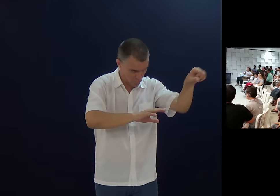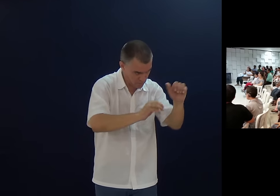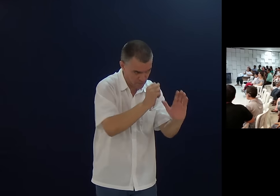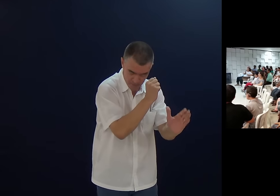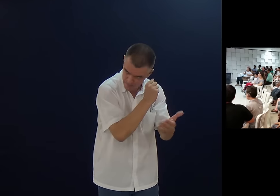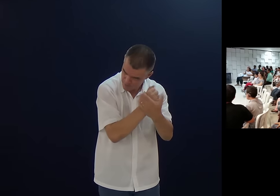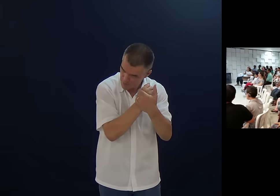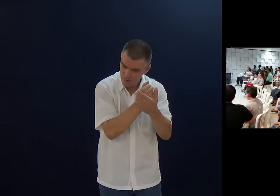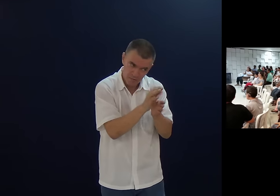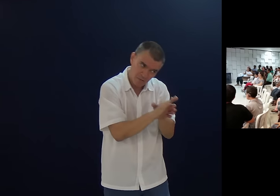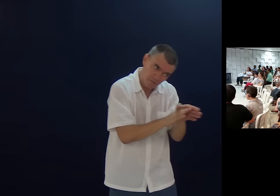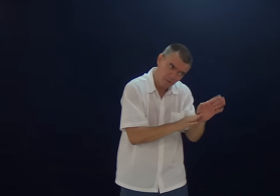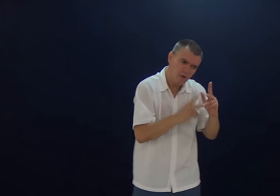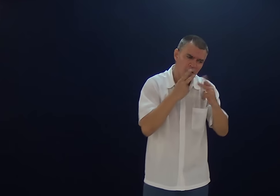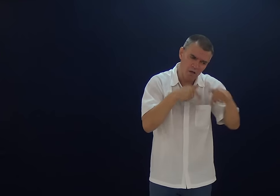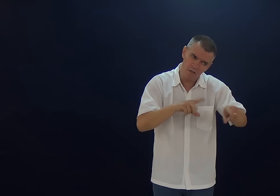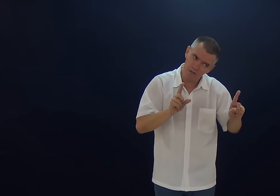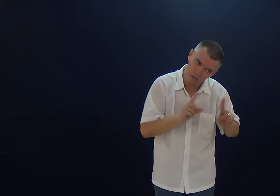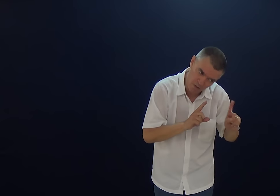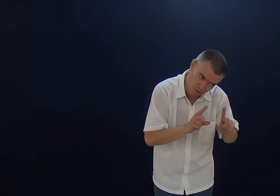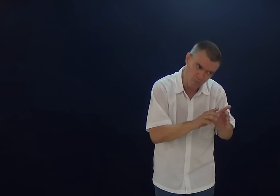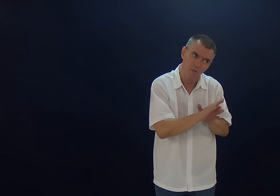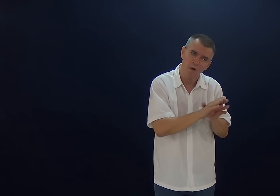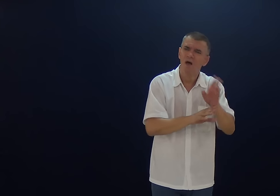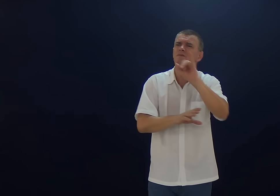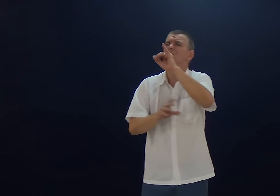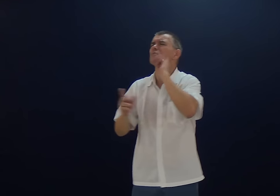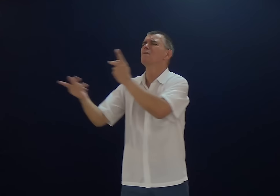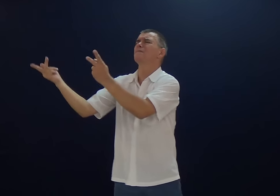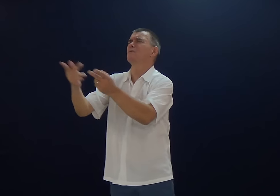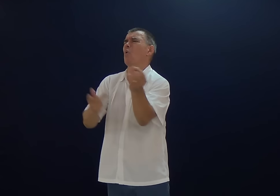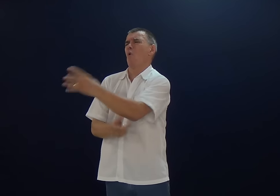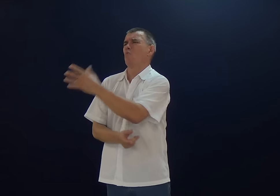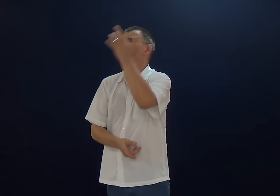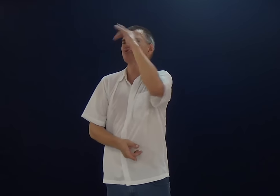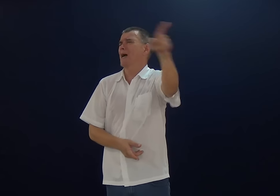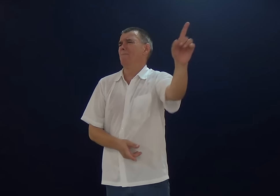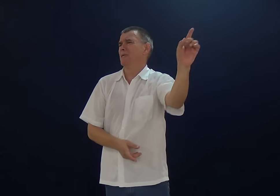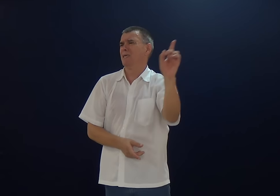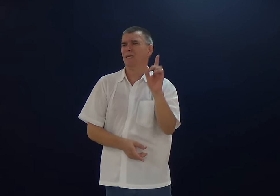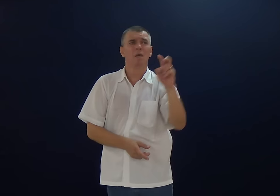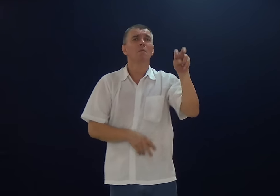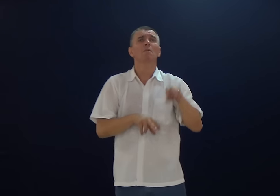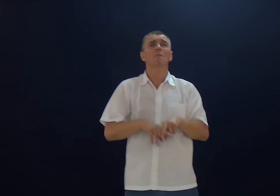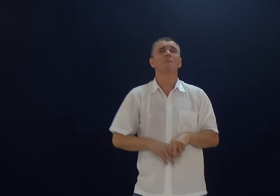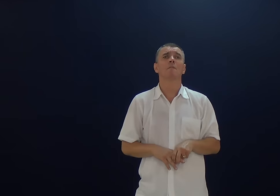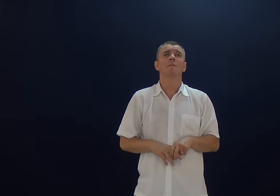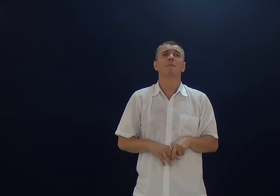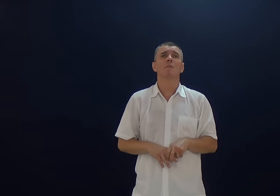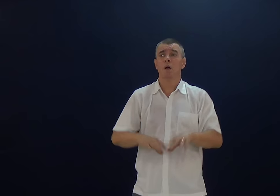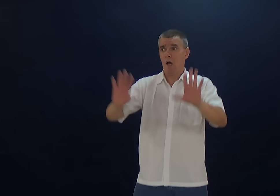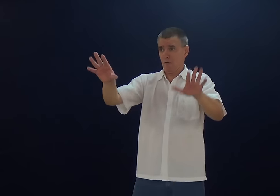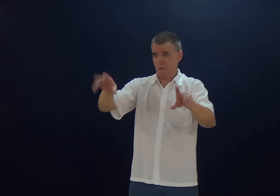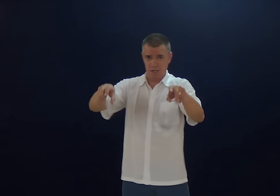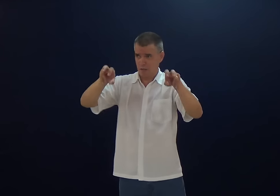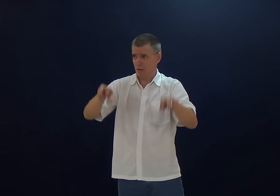pessoas vindo e de repente chamava um aconselhava chamava outra aconselhava Ministério